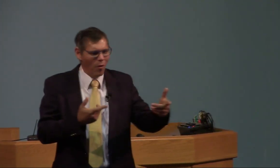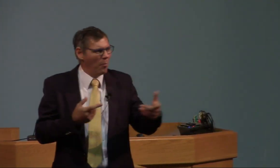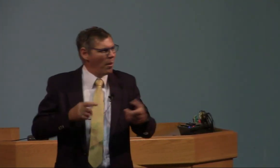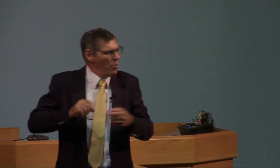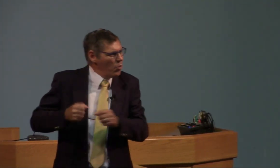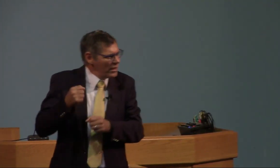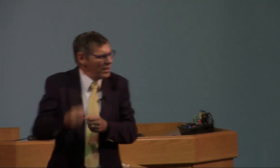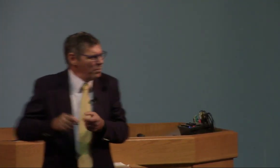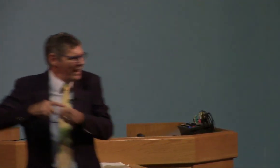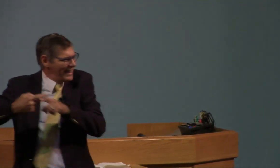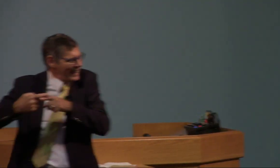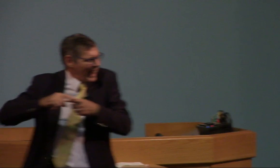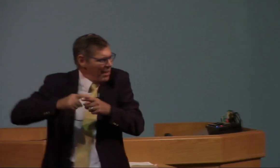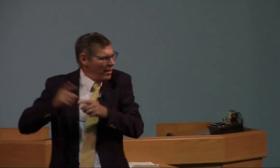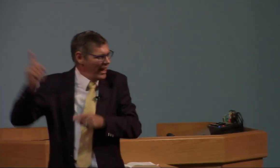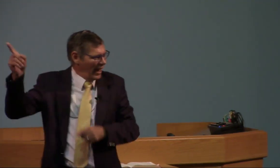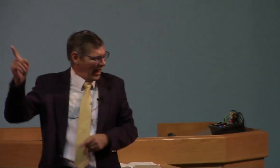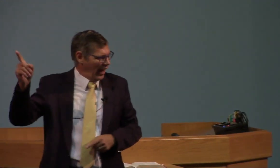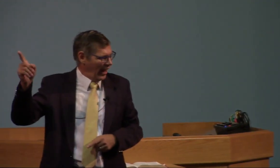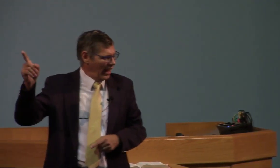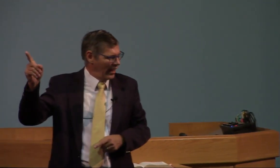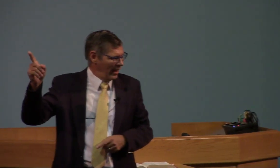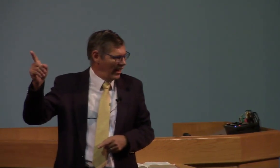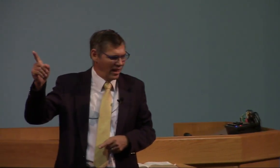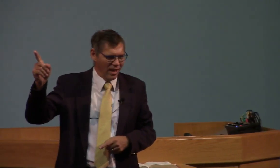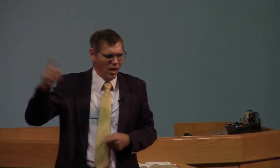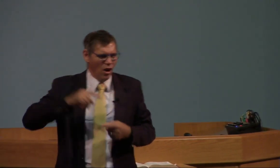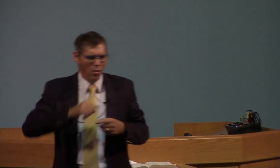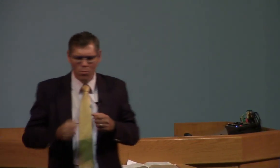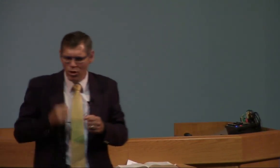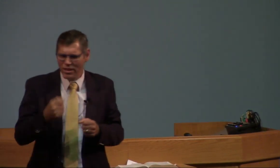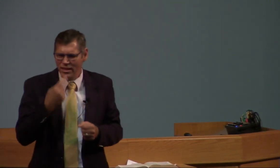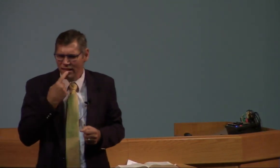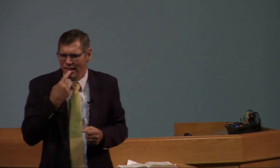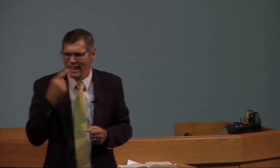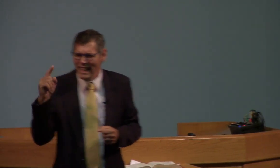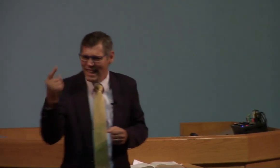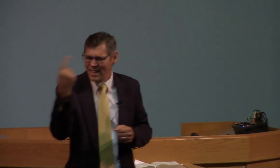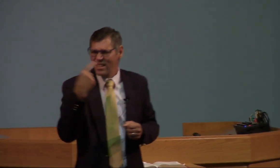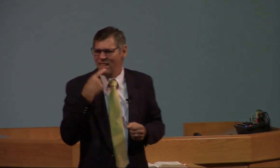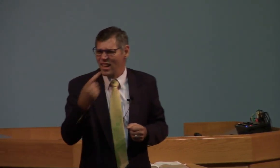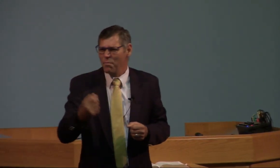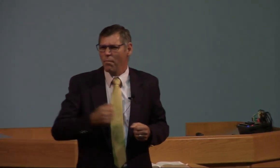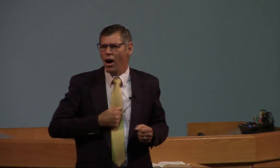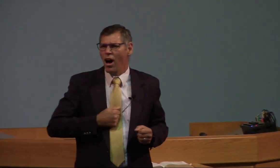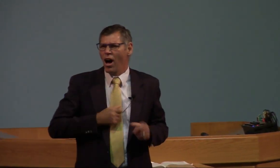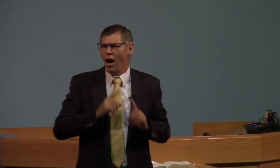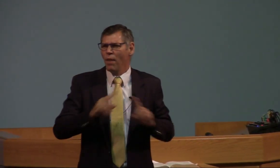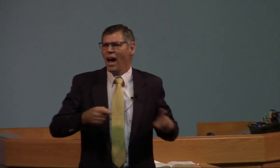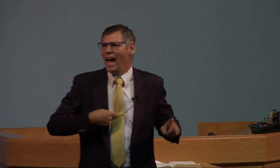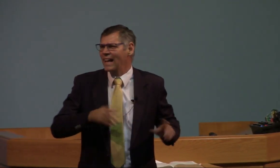Maar Moses bietjie stry met die Here, né? Moses eerste sê, maar ek is